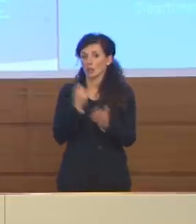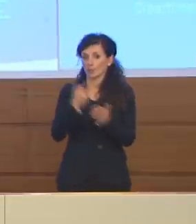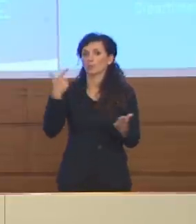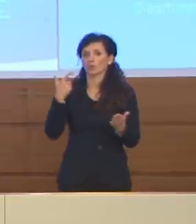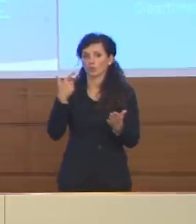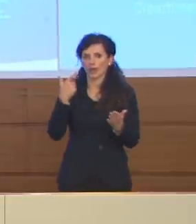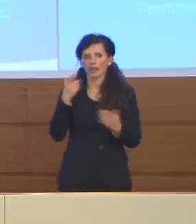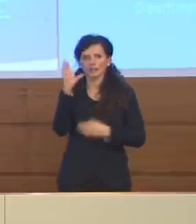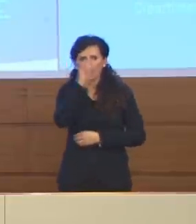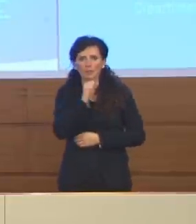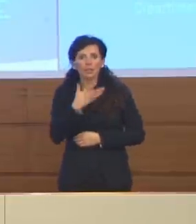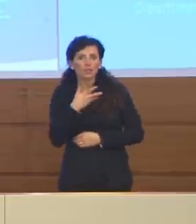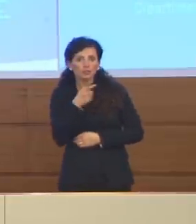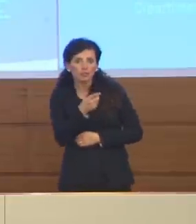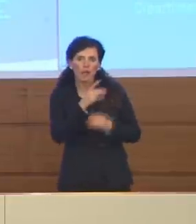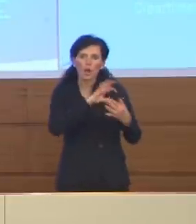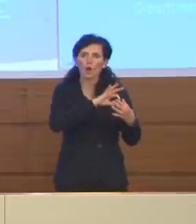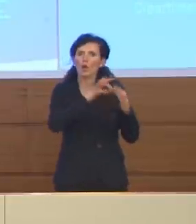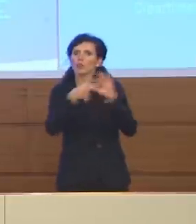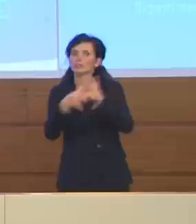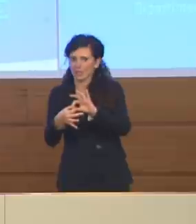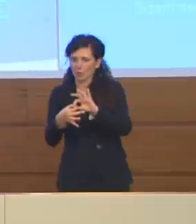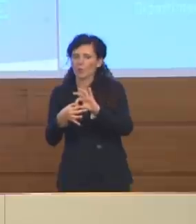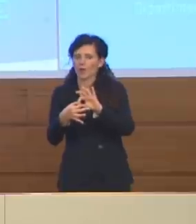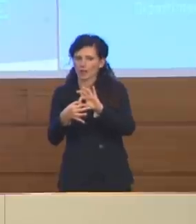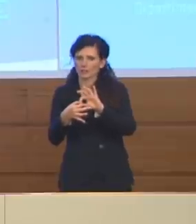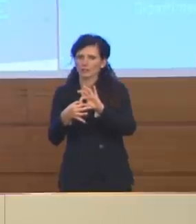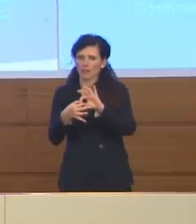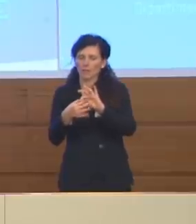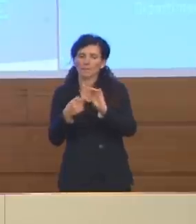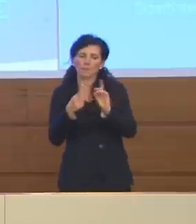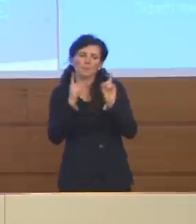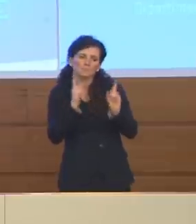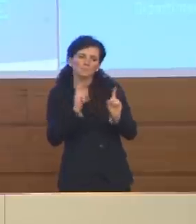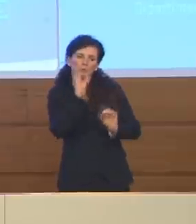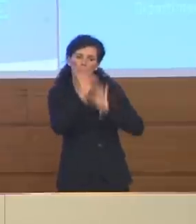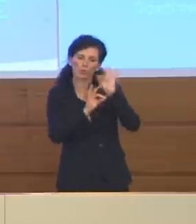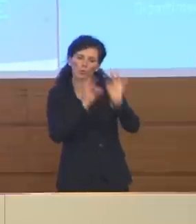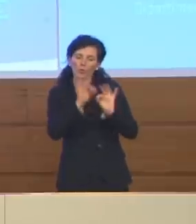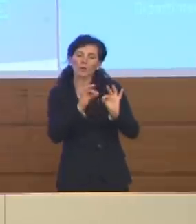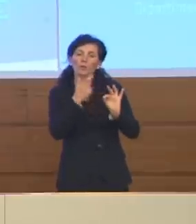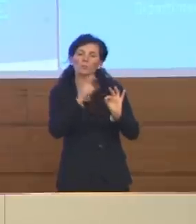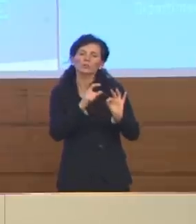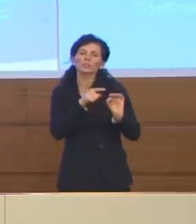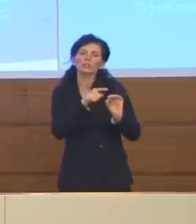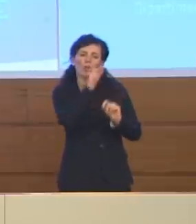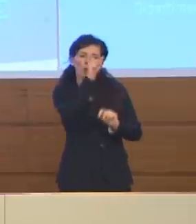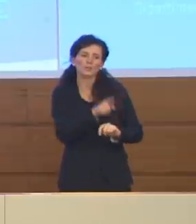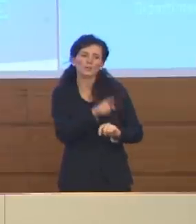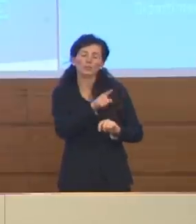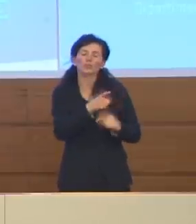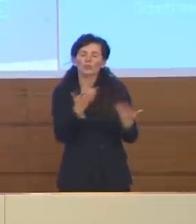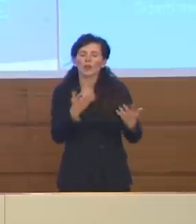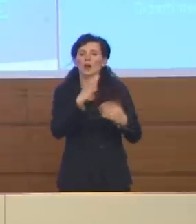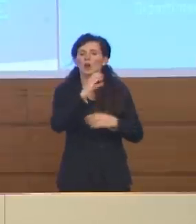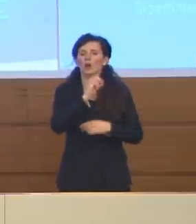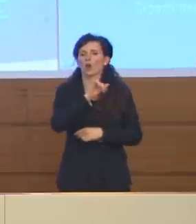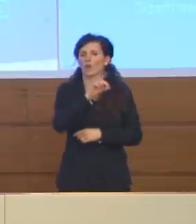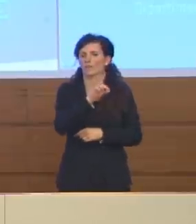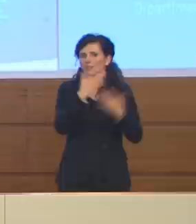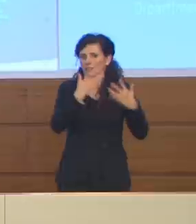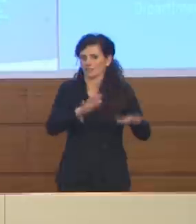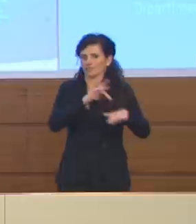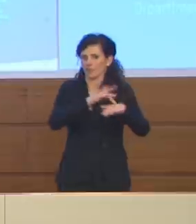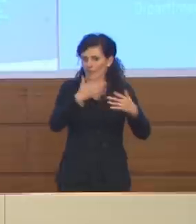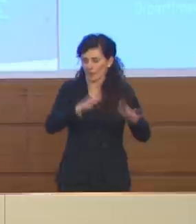al processo ha sostenuto da questo nuovo coronavirus quindi evidente che tutte le